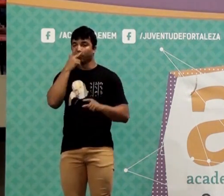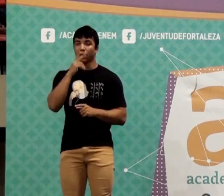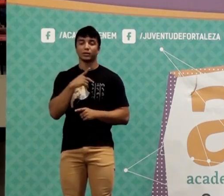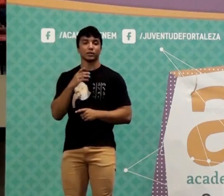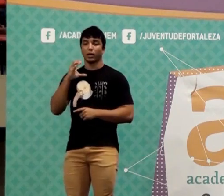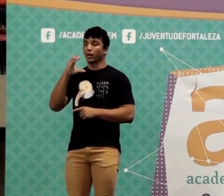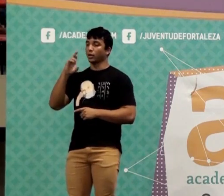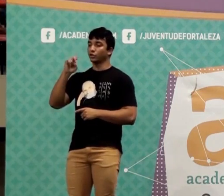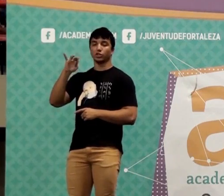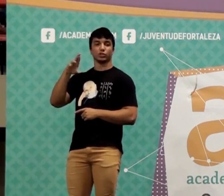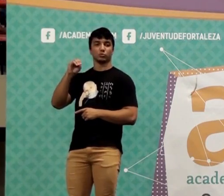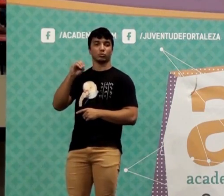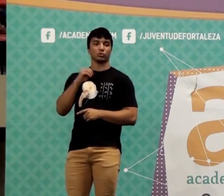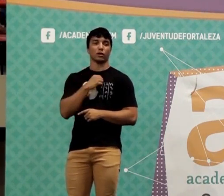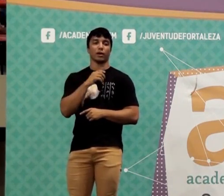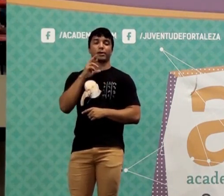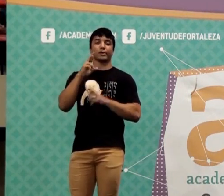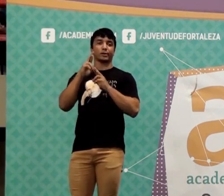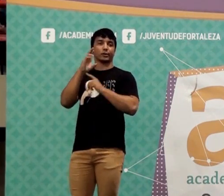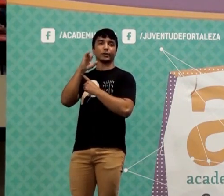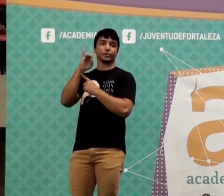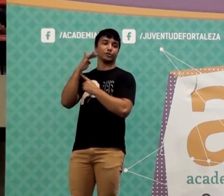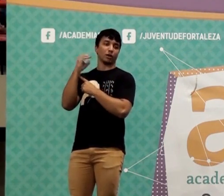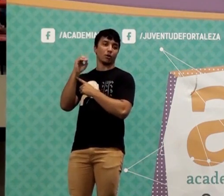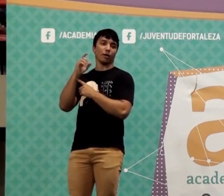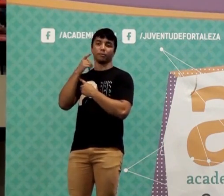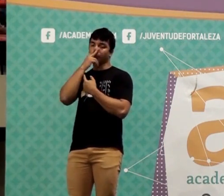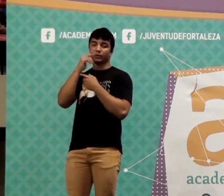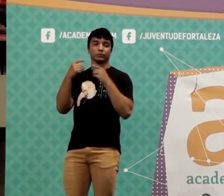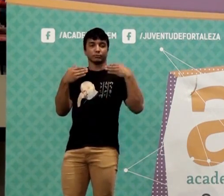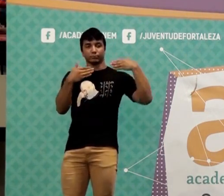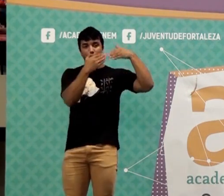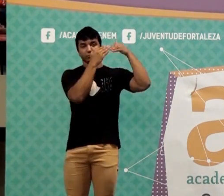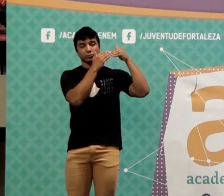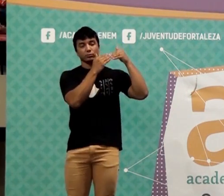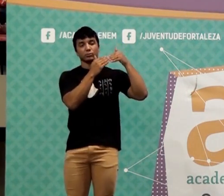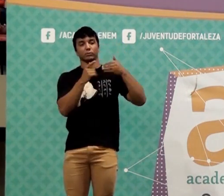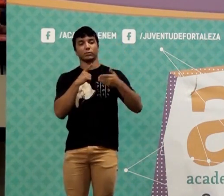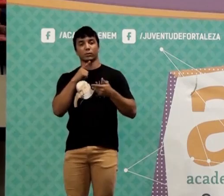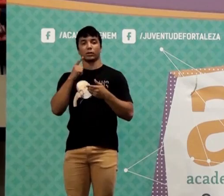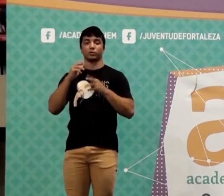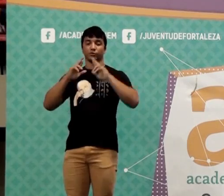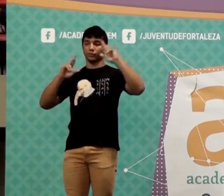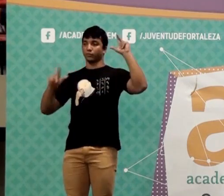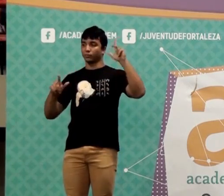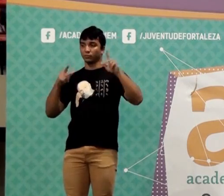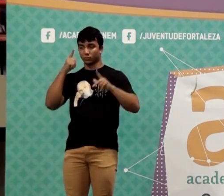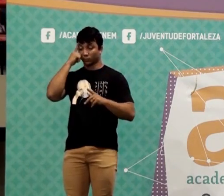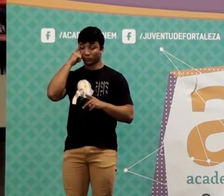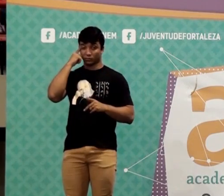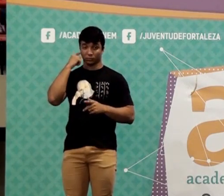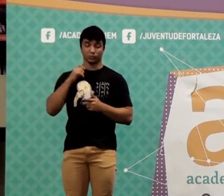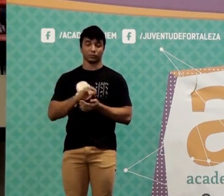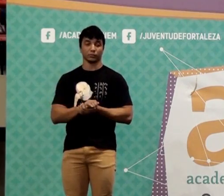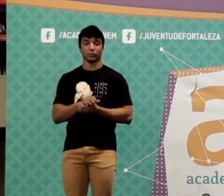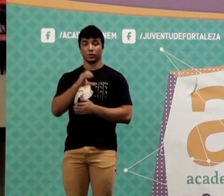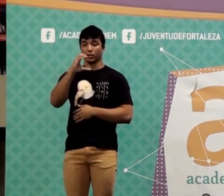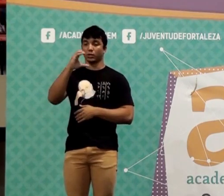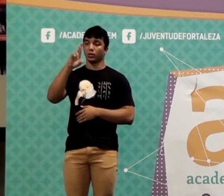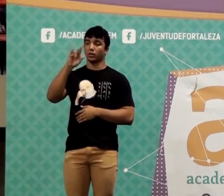árabe, que tem uma nova religião. O meu nome da religião árabe, Islã, ou islamismo, tá?